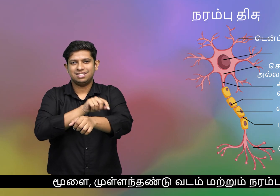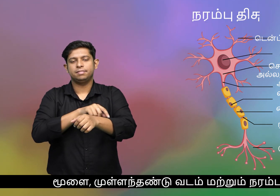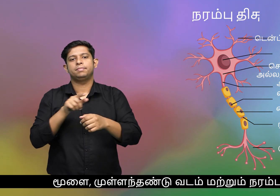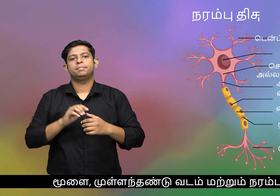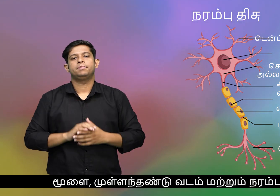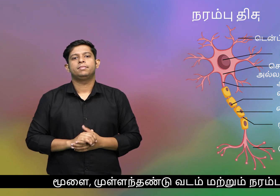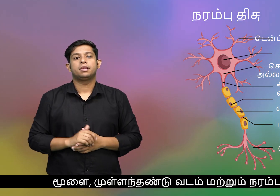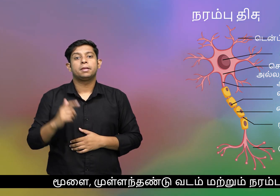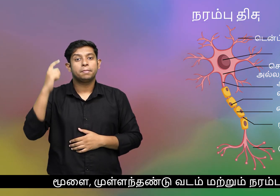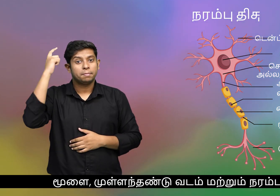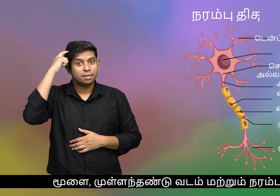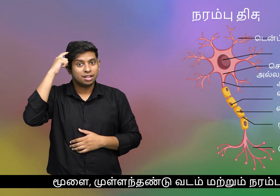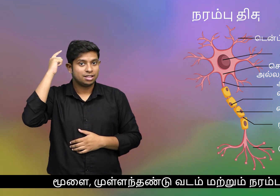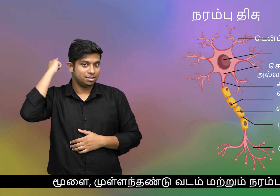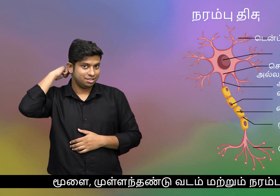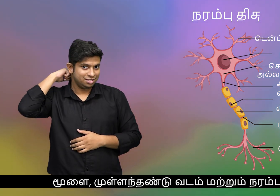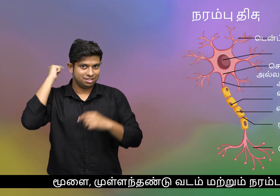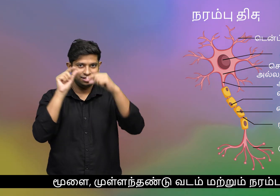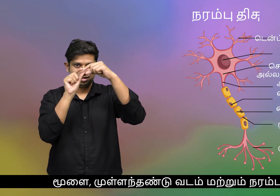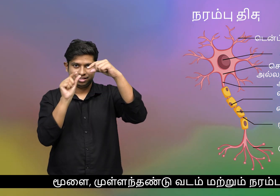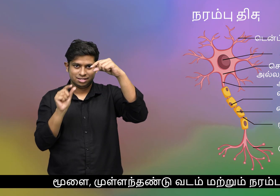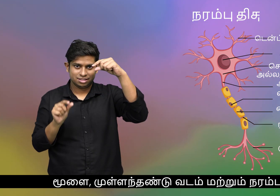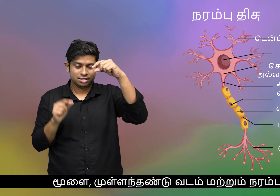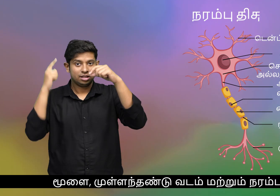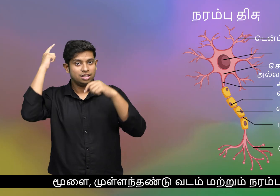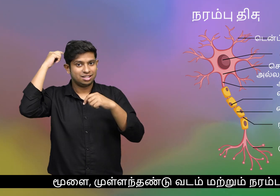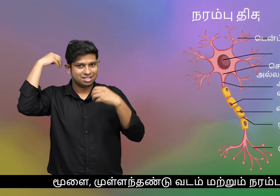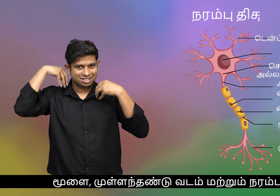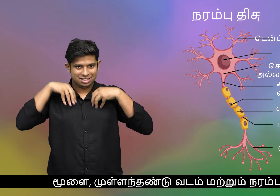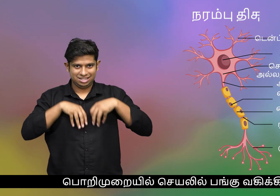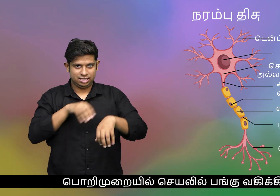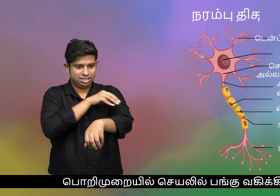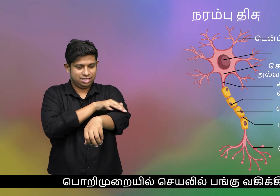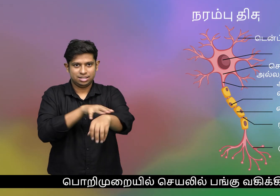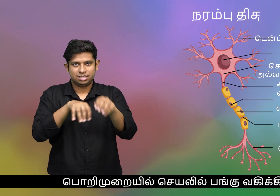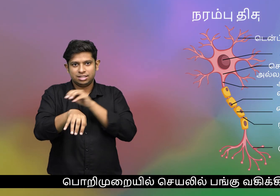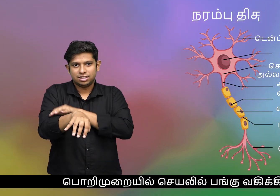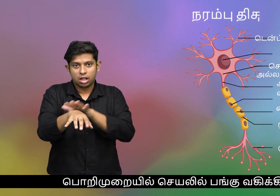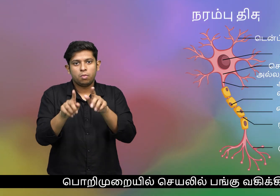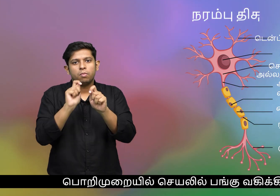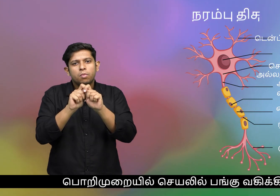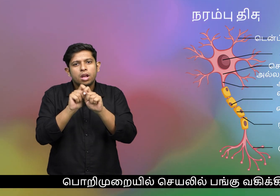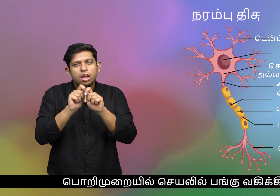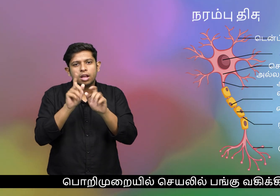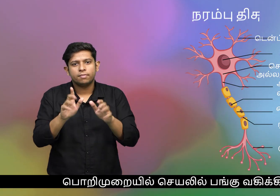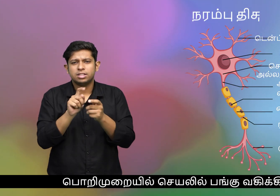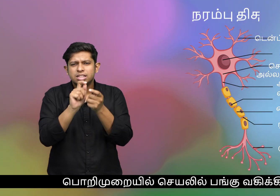மூளை, முள்ளந்தண்டு வடம் மற்றும் நரம்புகள் இந்த பொறிமுறையில் செயலில் பங்கு வகிக்கின்றன.